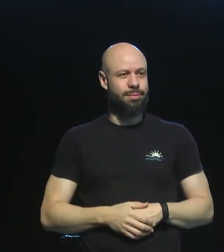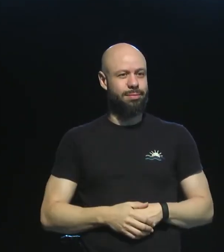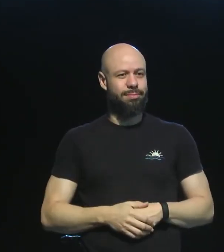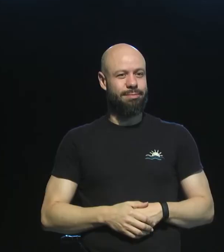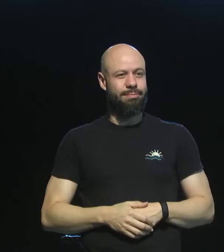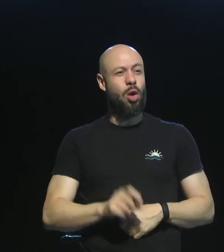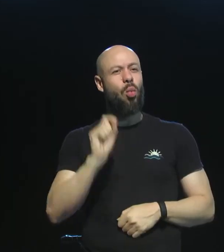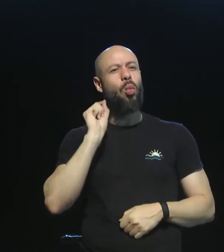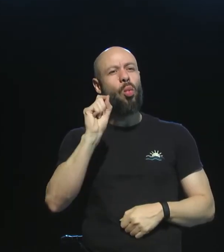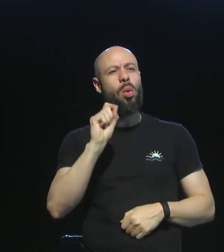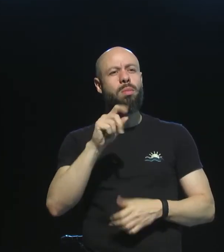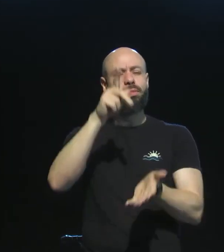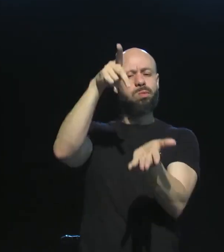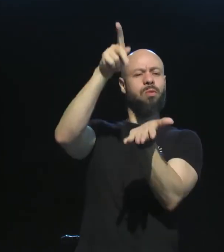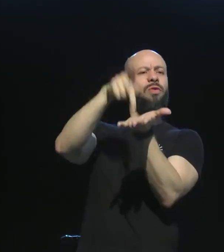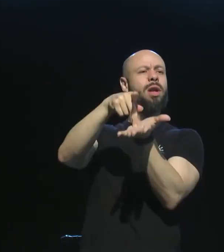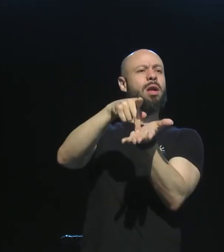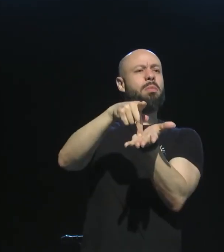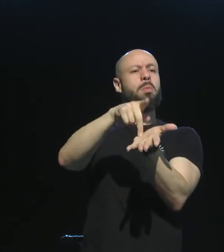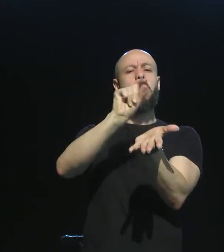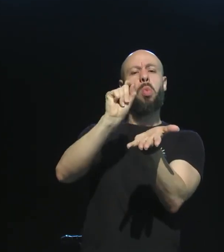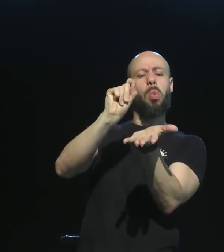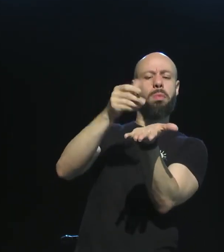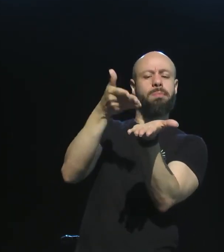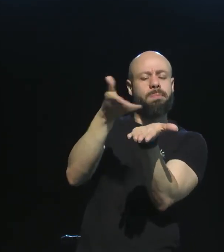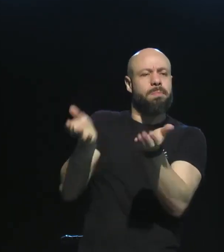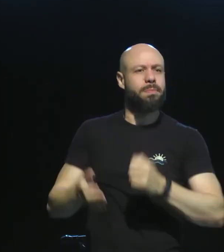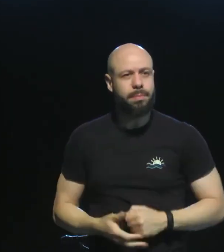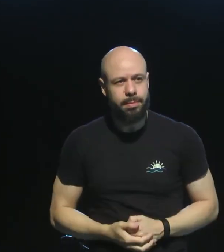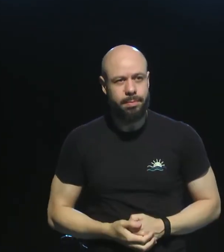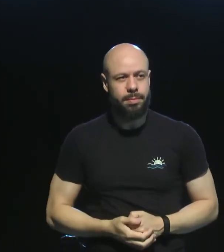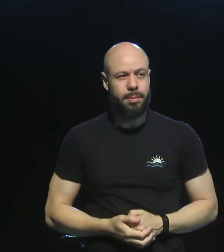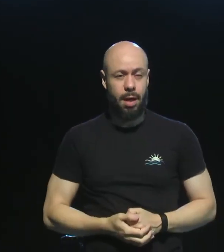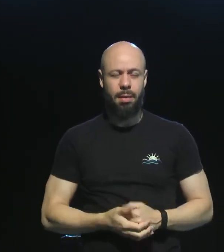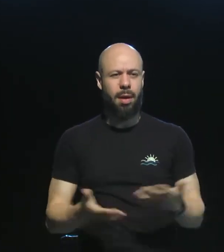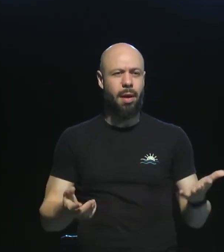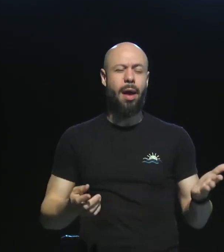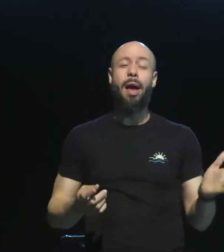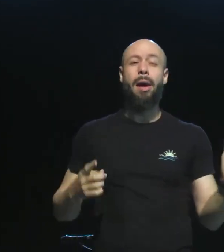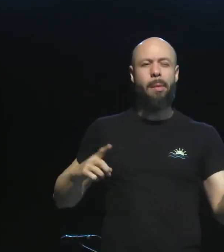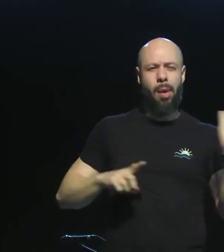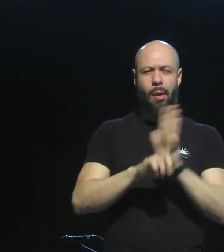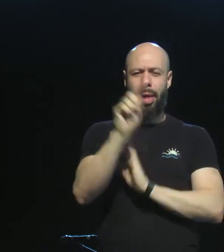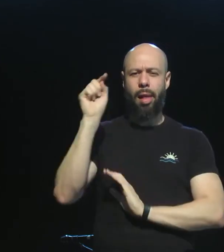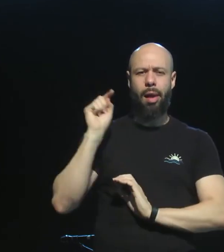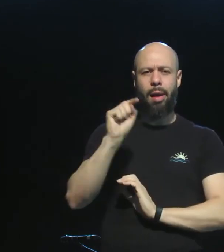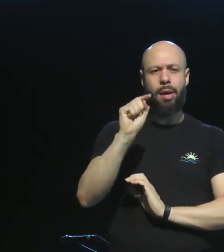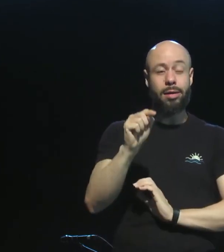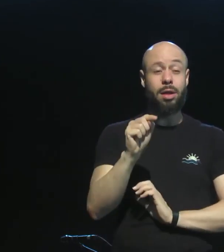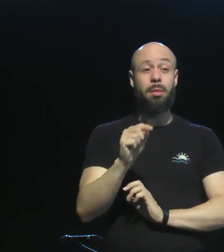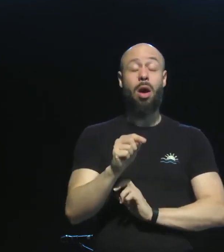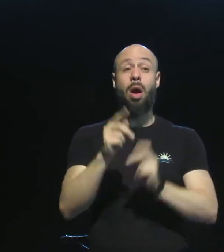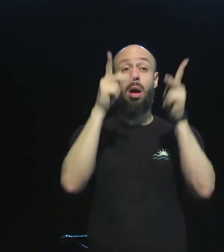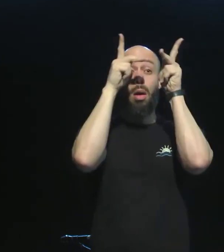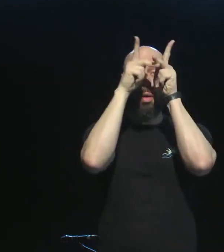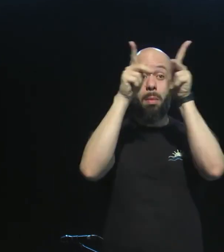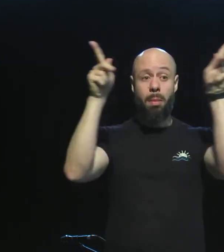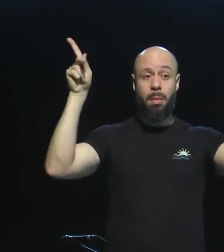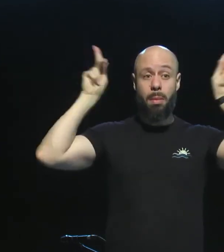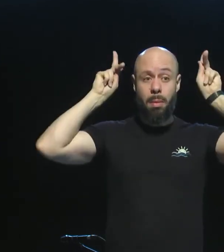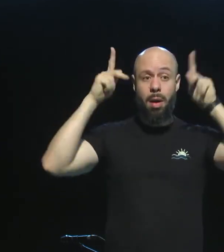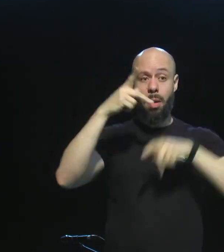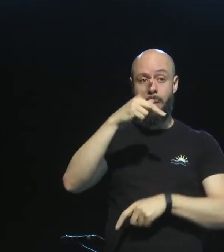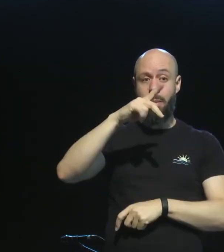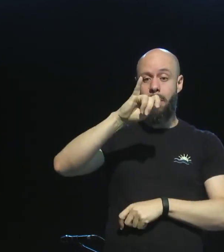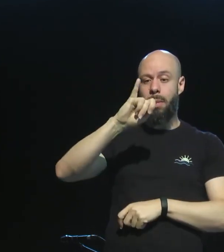verdade? E essa questão é a mesma pergunta que Pôncio Pilatos, o governador